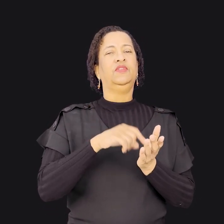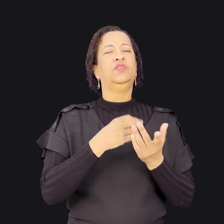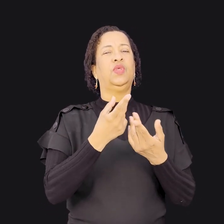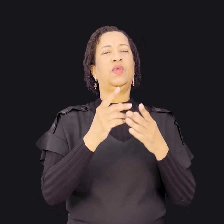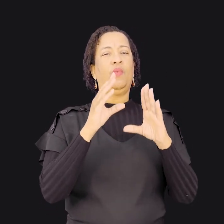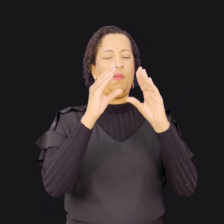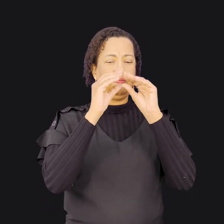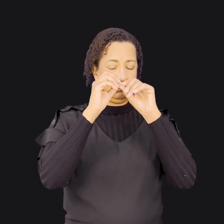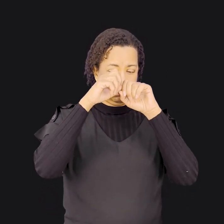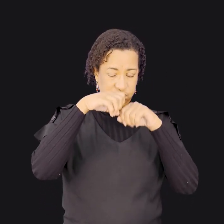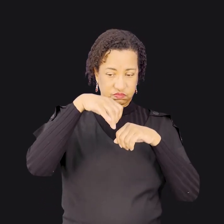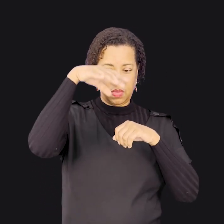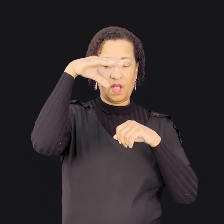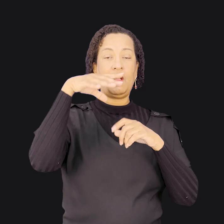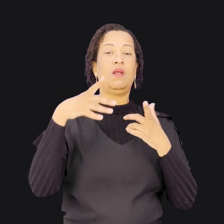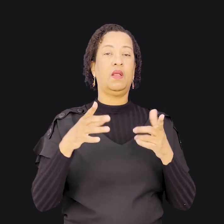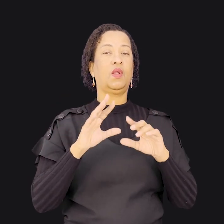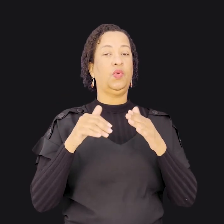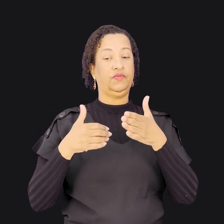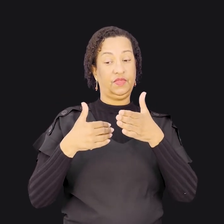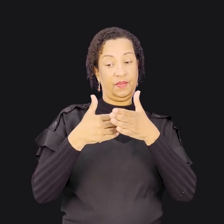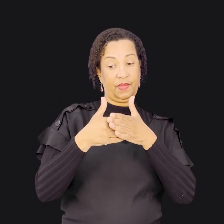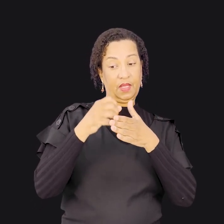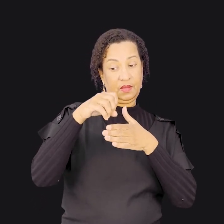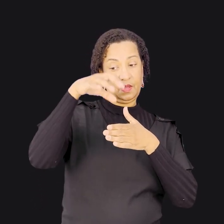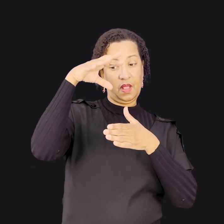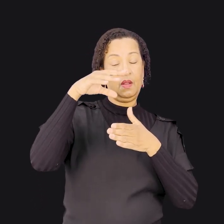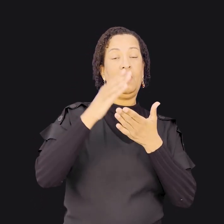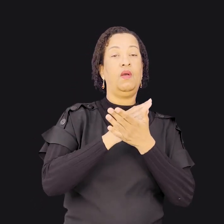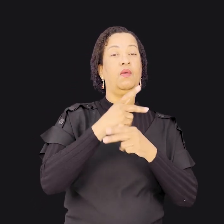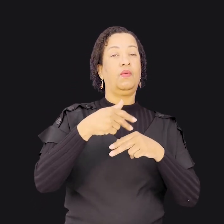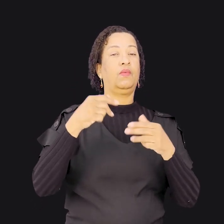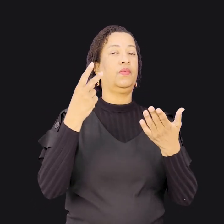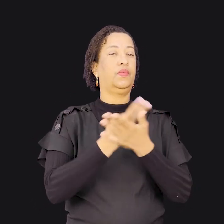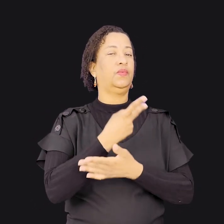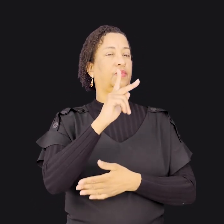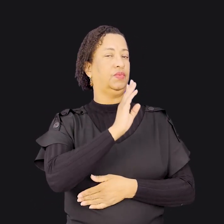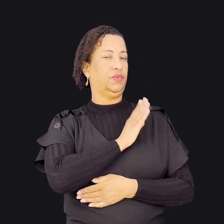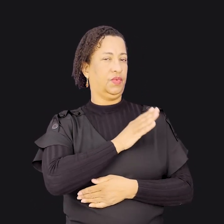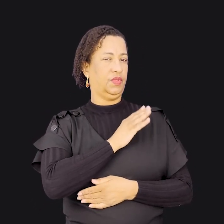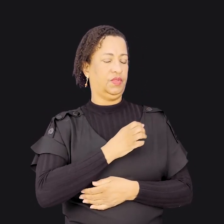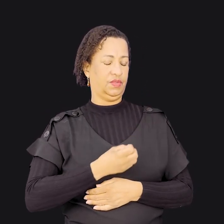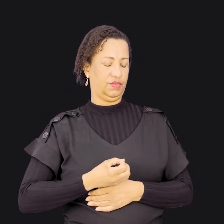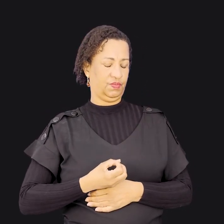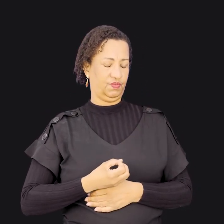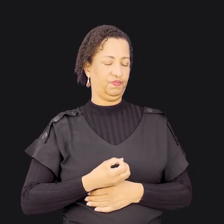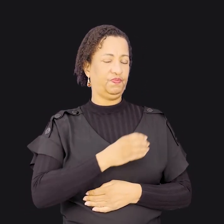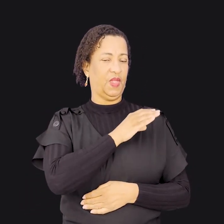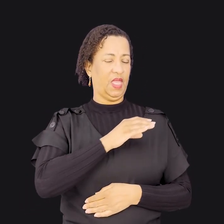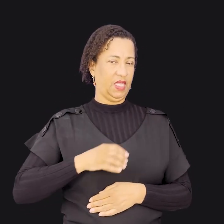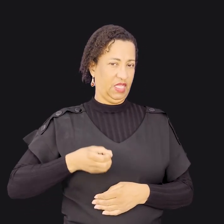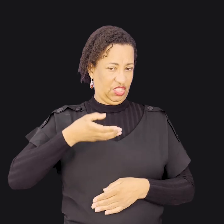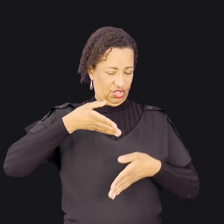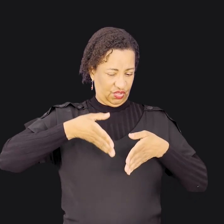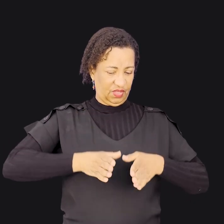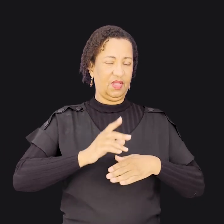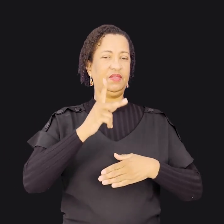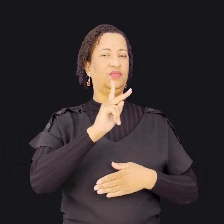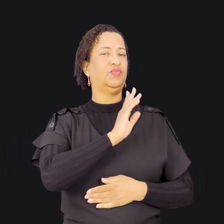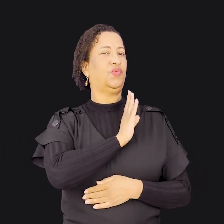escuro. Mas, quando você se aproxima desta luz, algo acontece no seu coração. Cristo nasce no seu coração. O